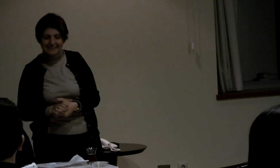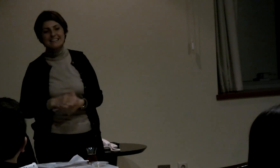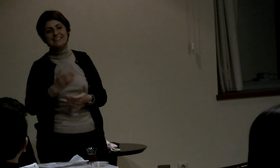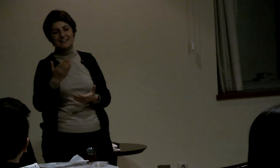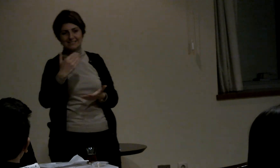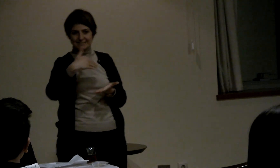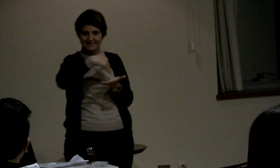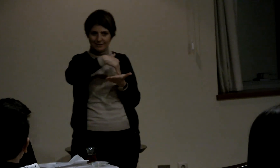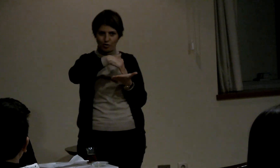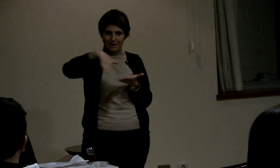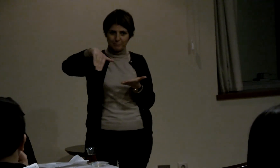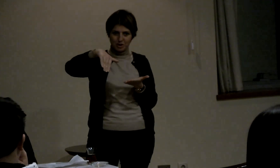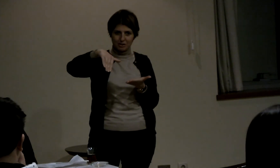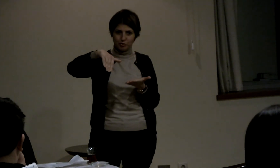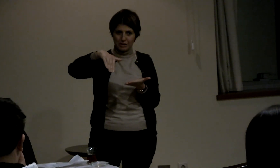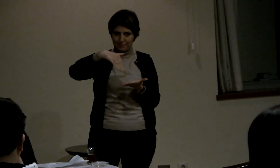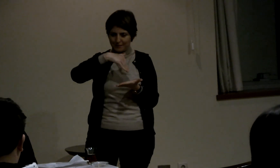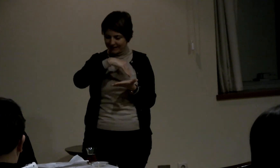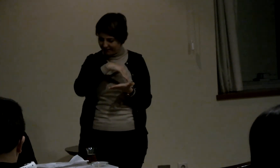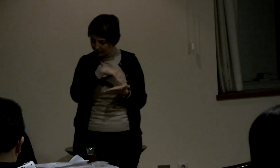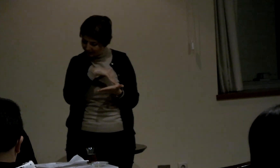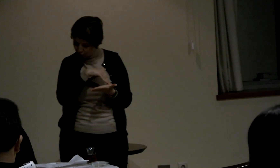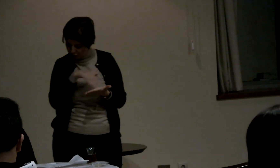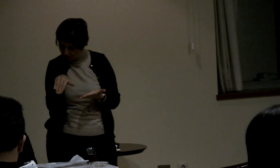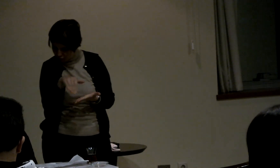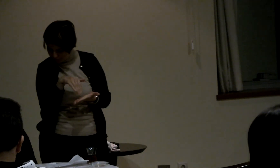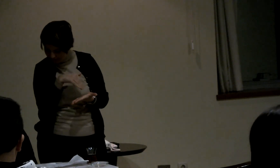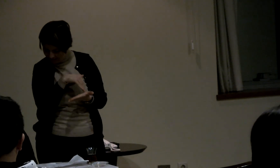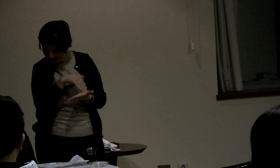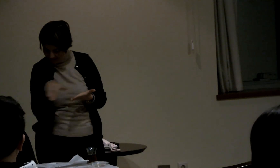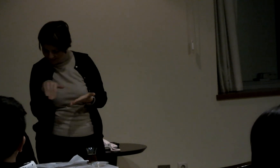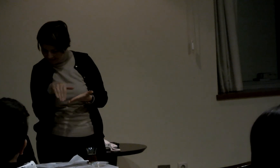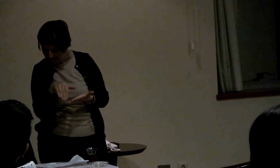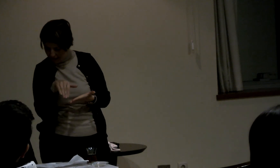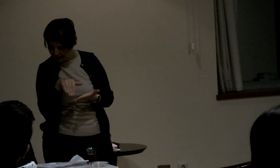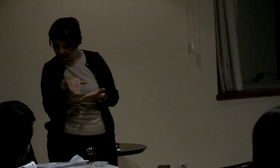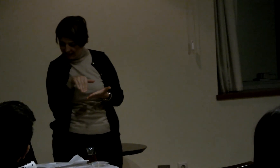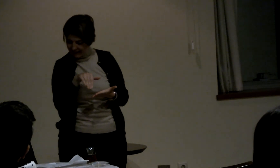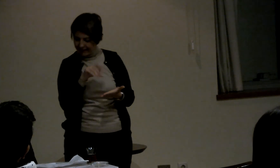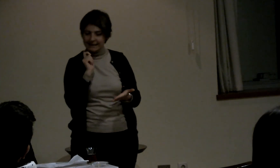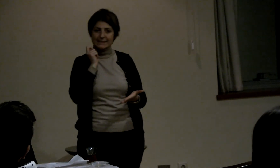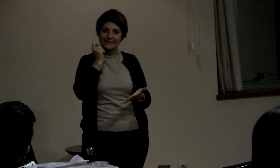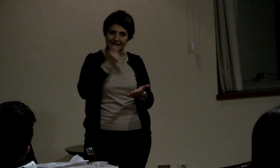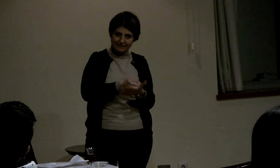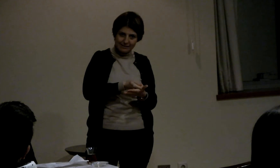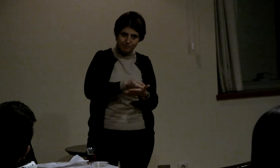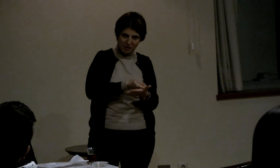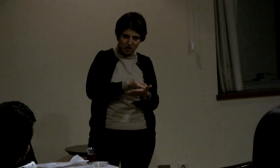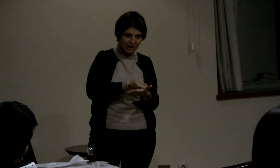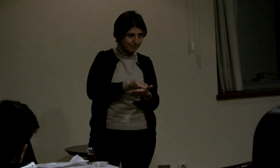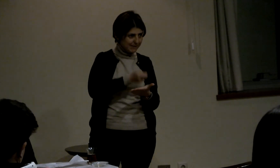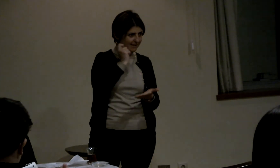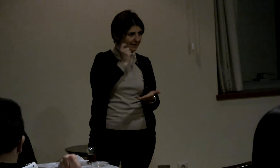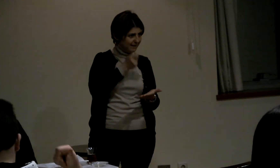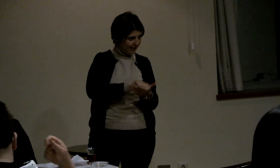Kredi kartı. Öğrenmiştik bunlar ama ben de onu almışım yine. Nakit. Peşin hepsi.